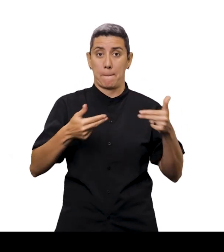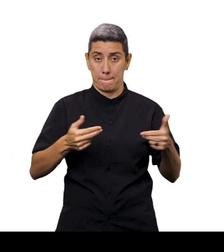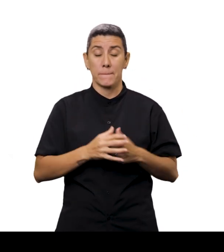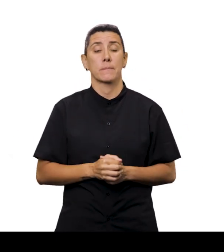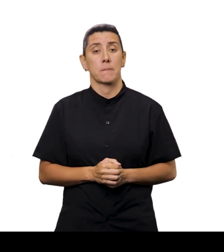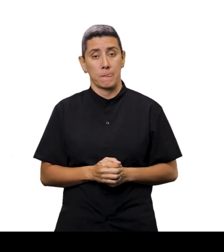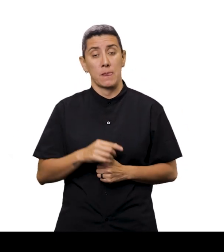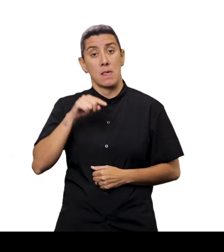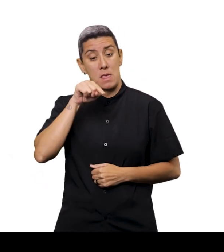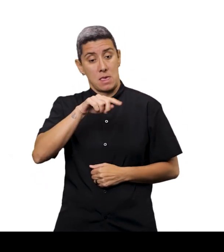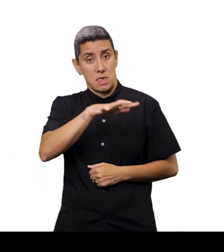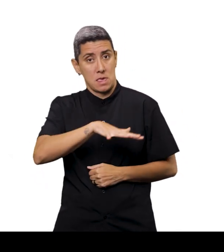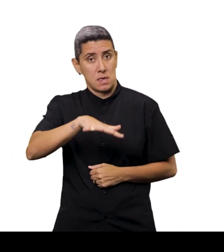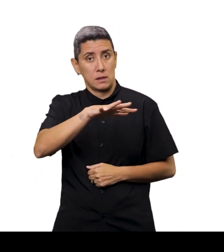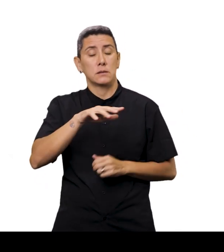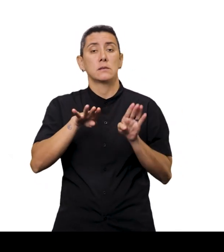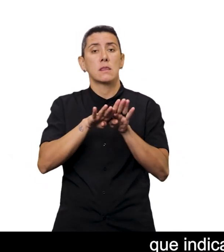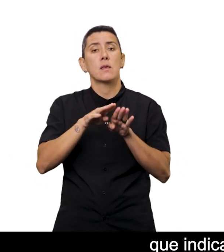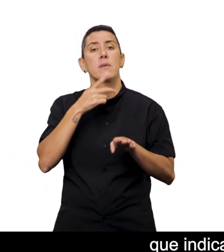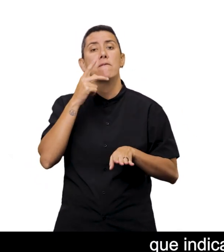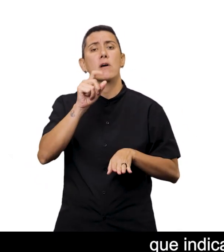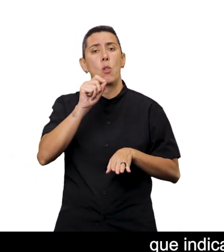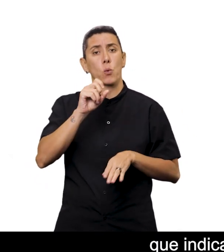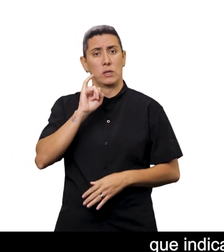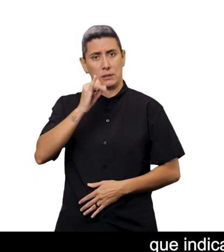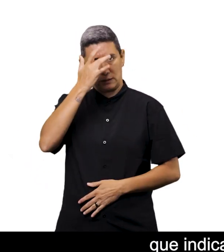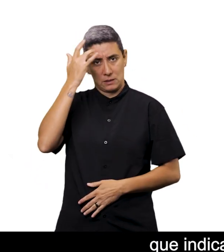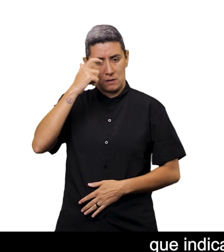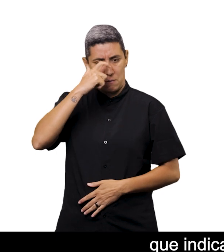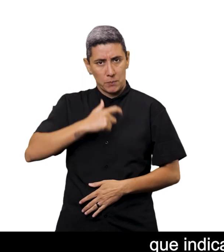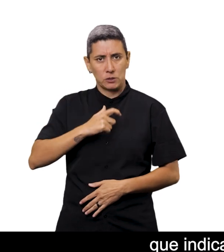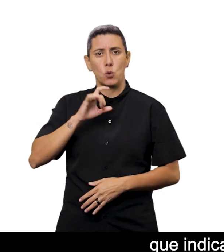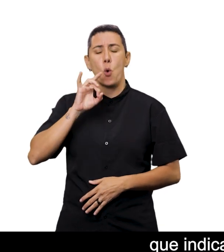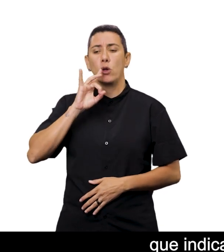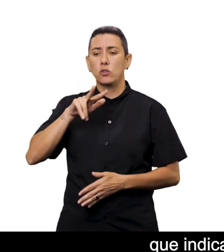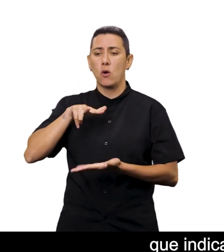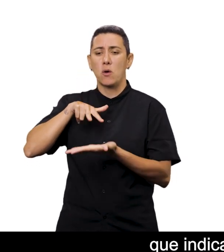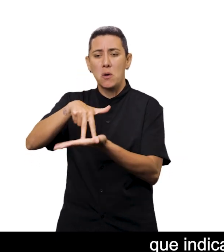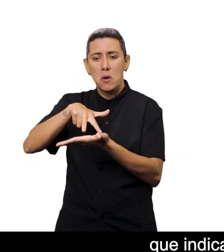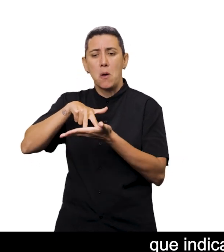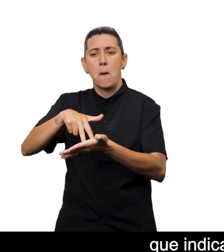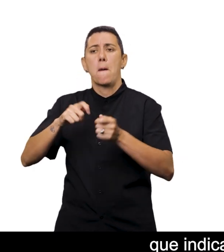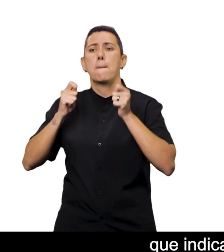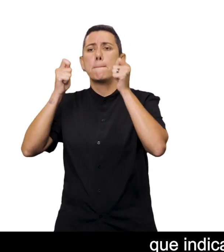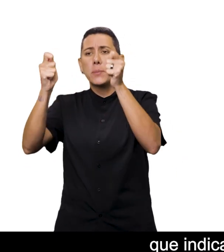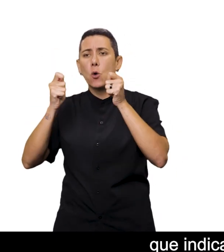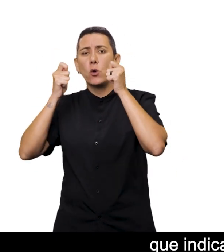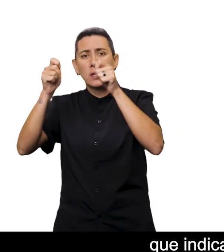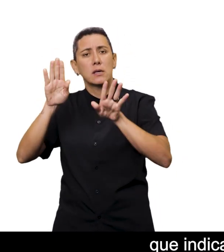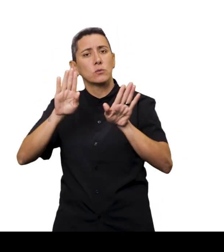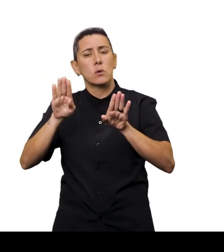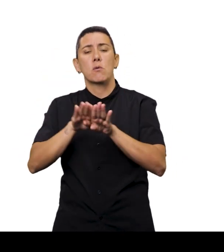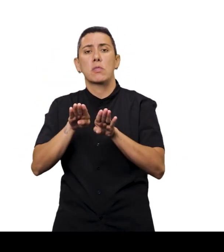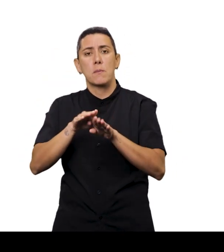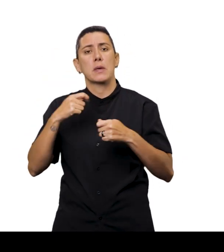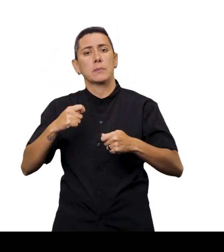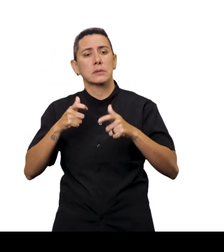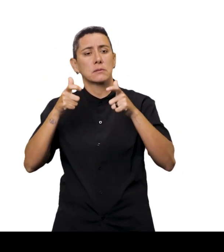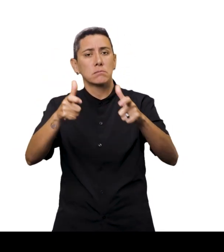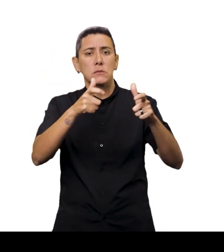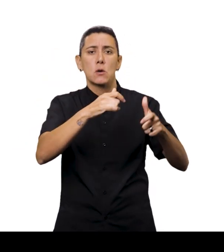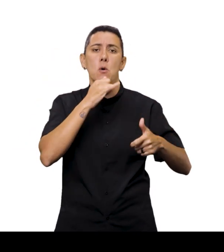Neste núcleo, há também trabalhos que indicam que ocupar outros espaços além dos protestos é uma